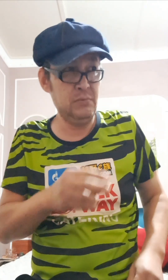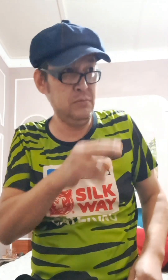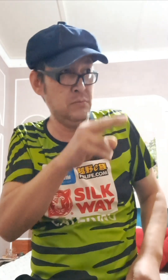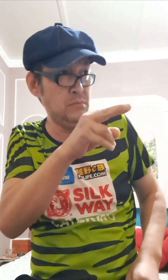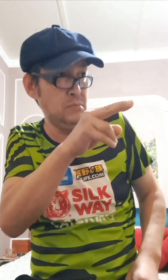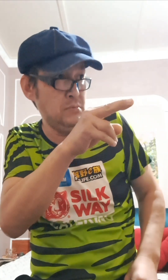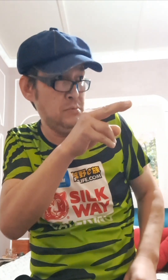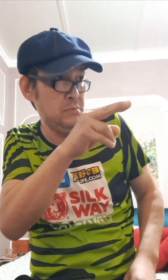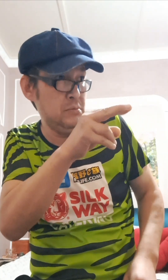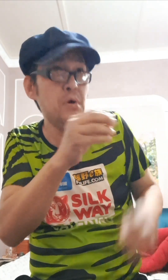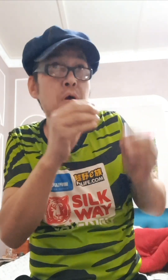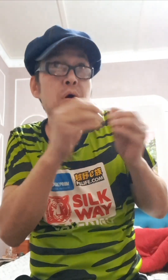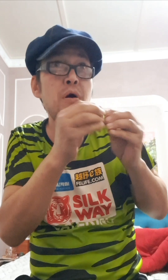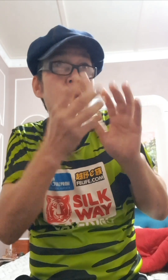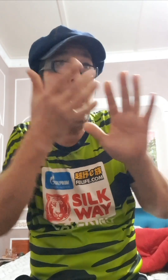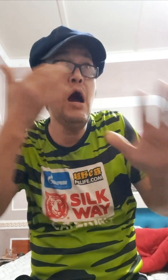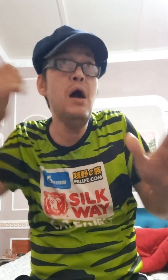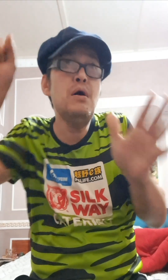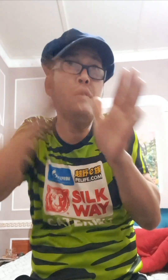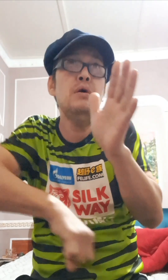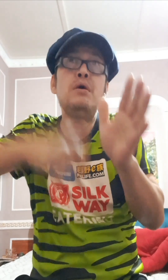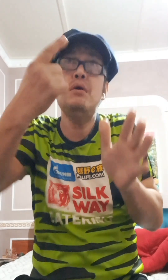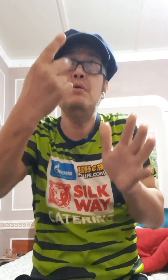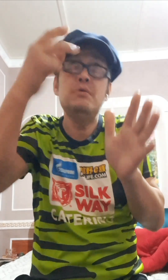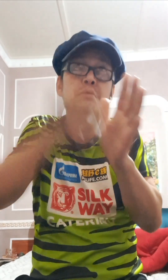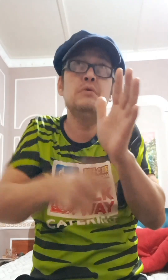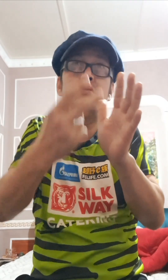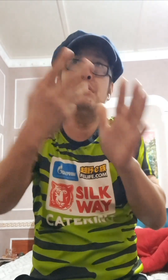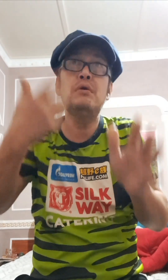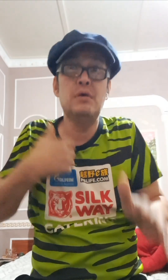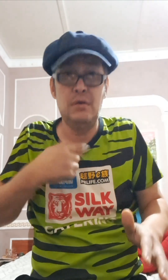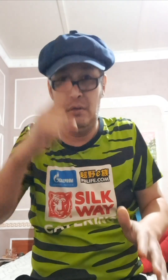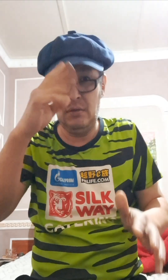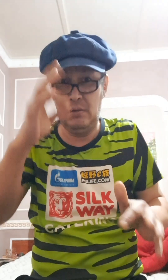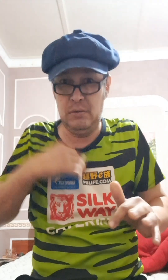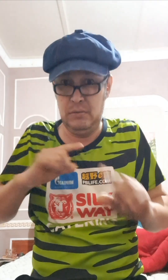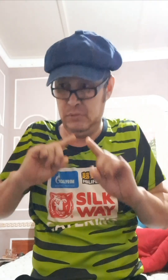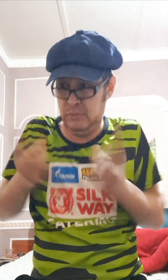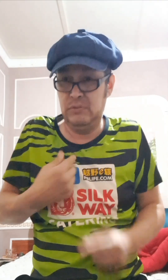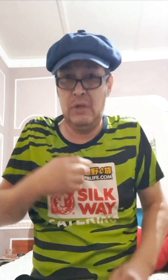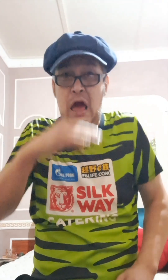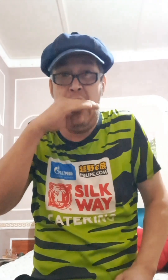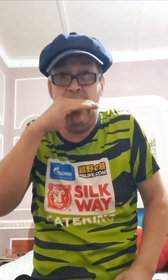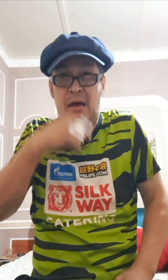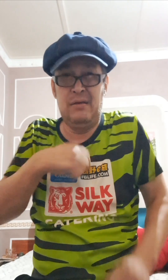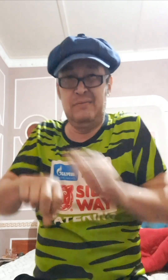de madera de 36.000 litros. La mezcla se deja a temperatura ambiente durante varios días, durante los cuales la